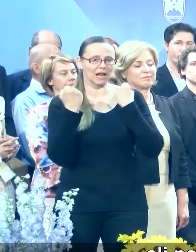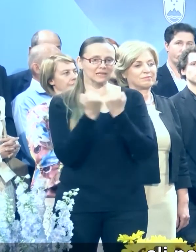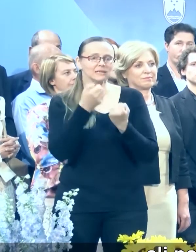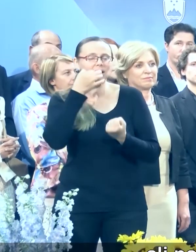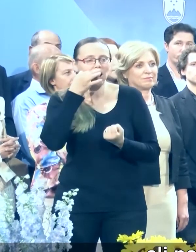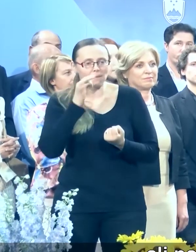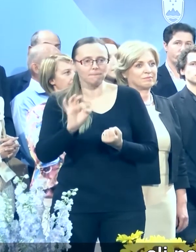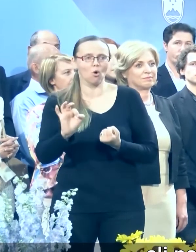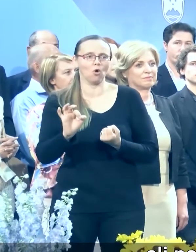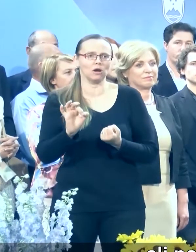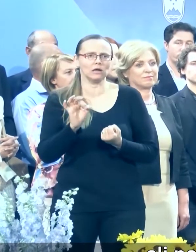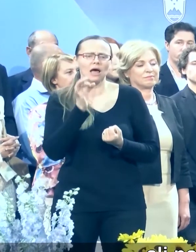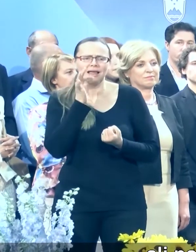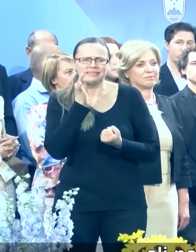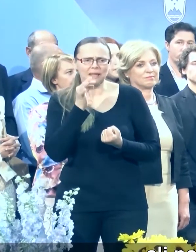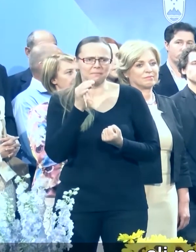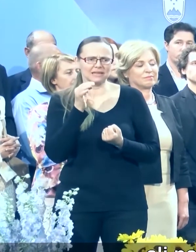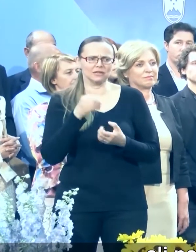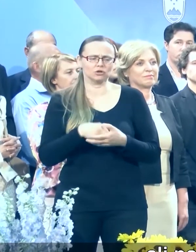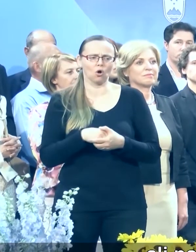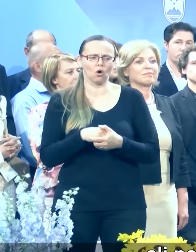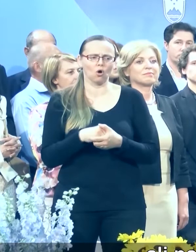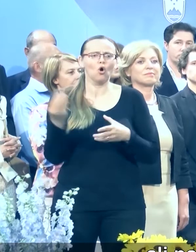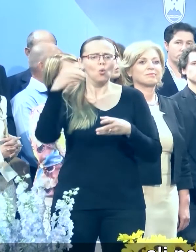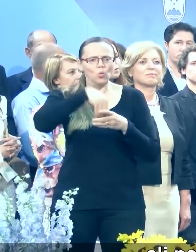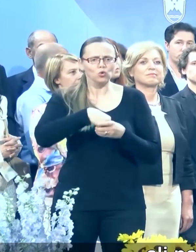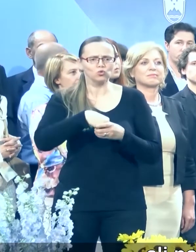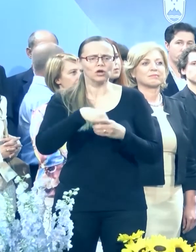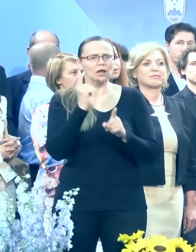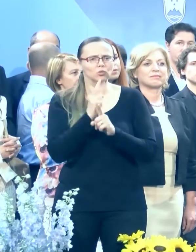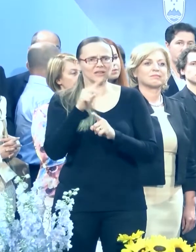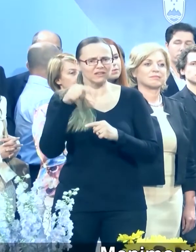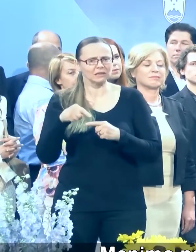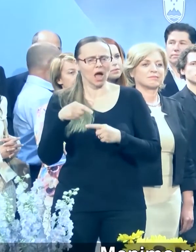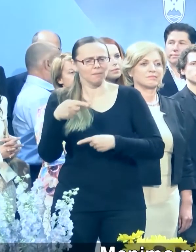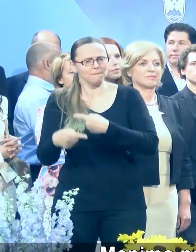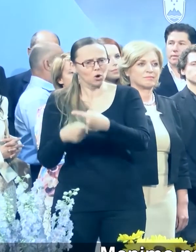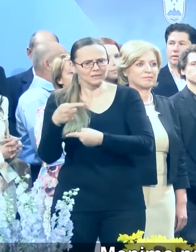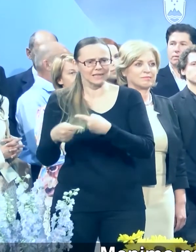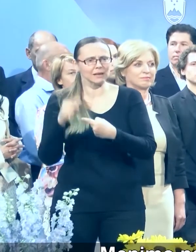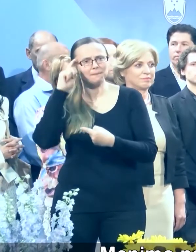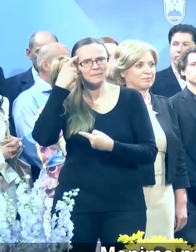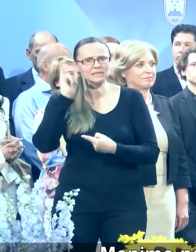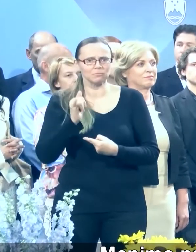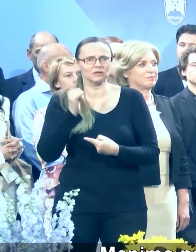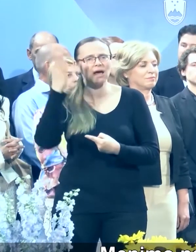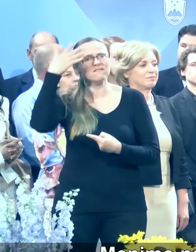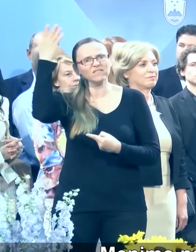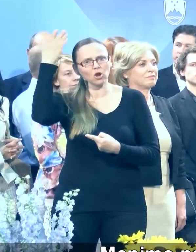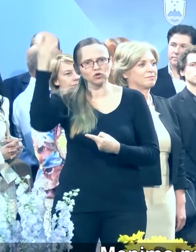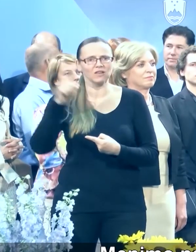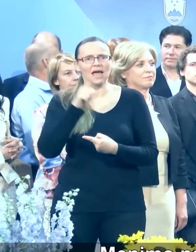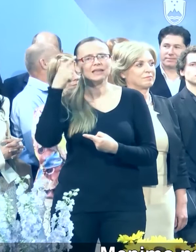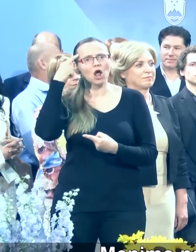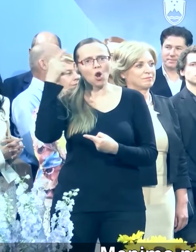bolj temeljito vključena v tudi ta proces. Menimo namreč, da filozofija in logika,